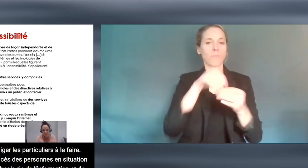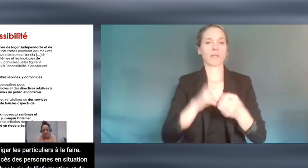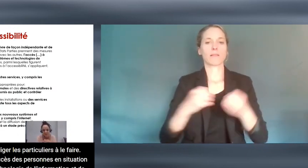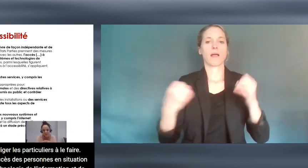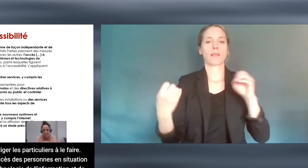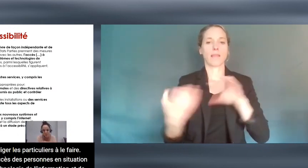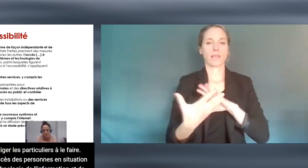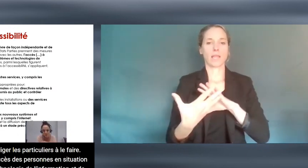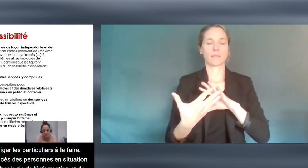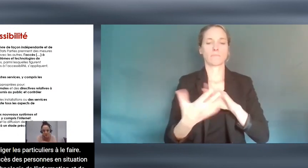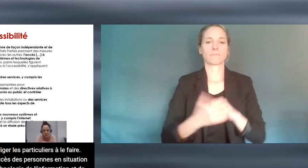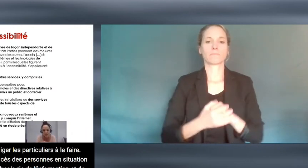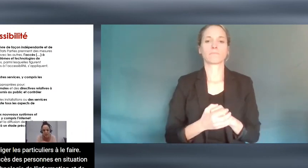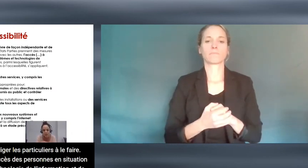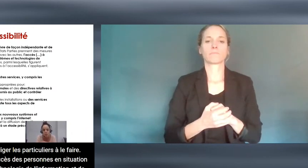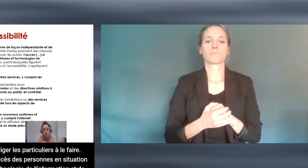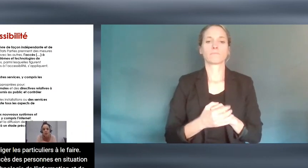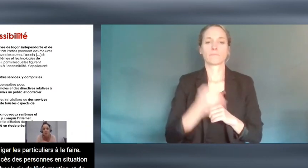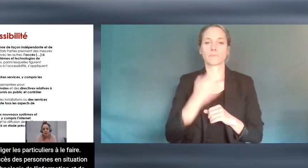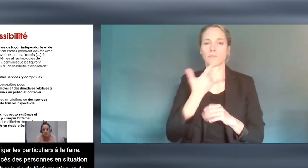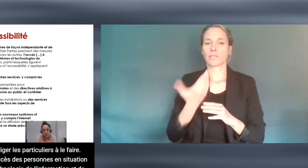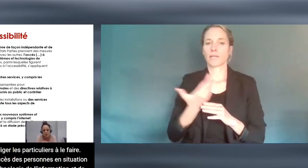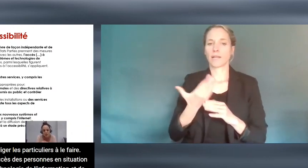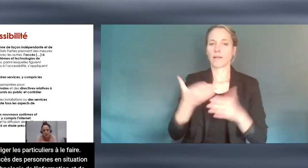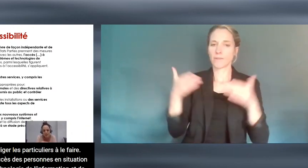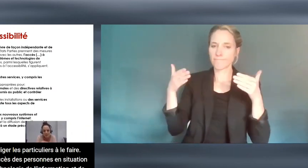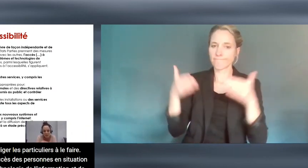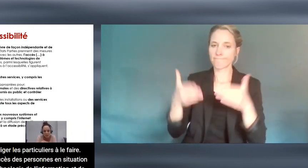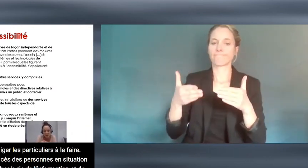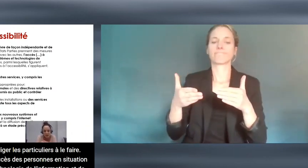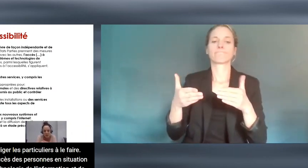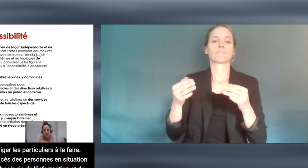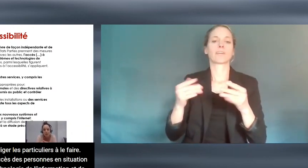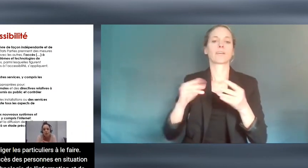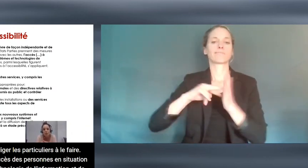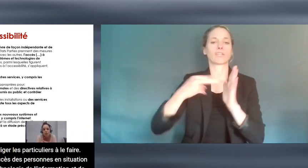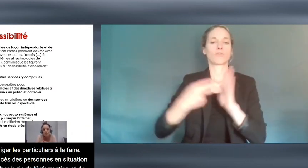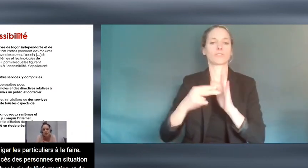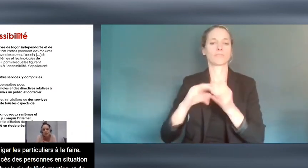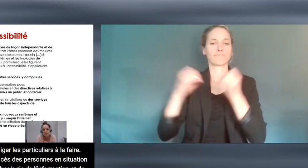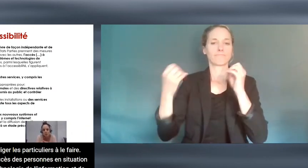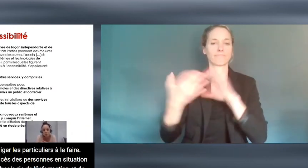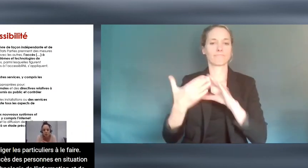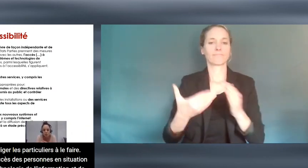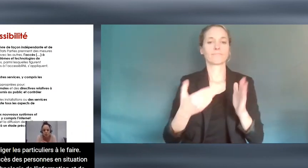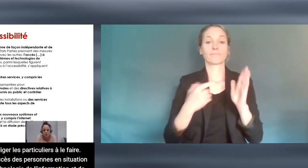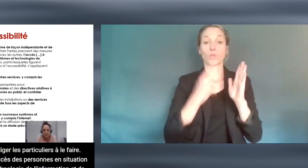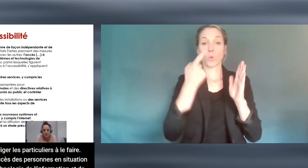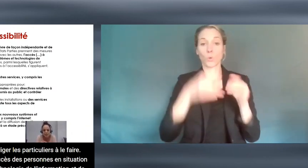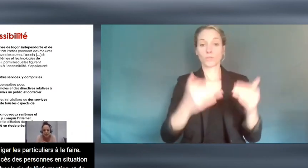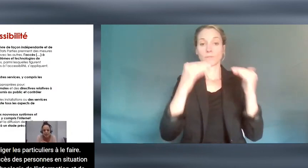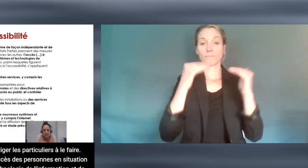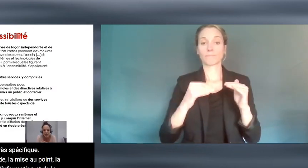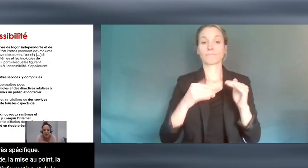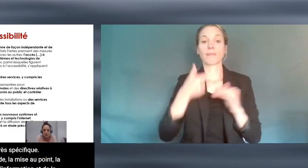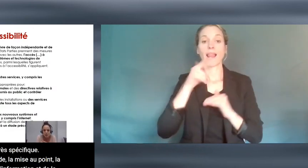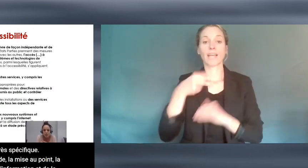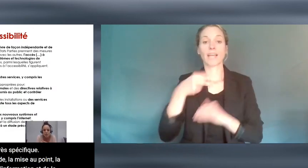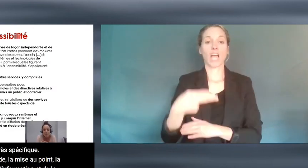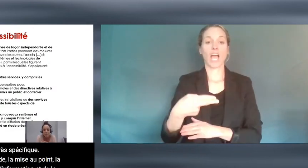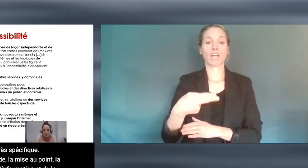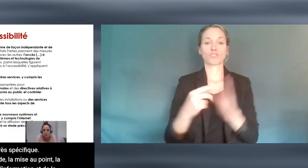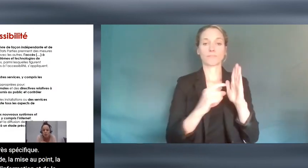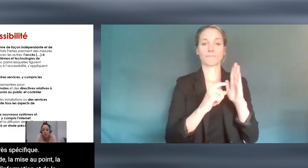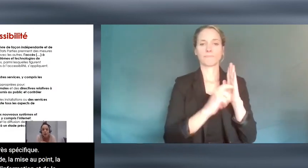très spécifique. Et puis la lettre H, une obligation de veiller à